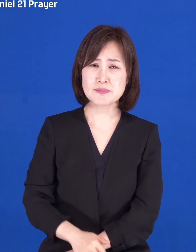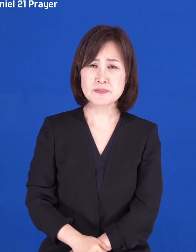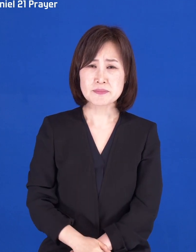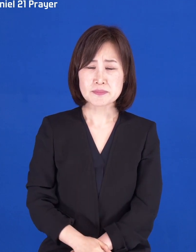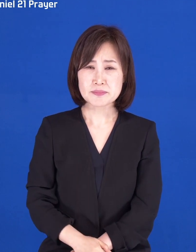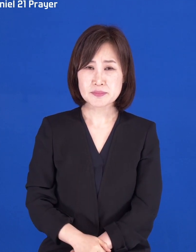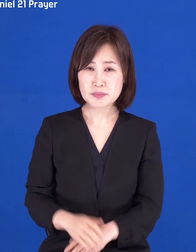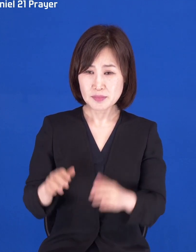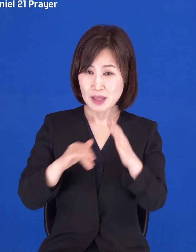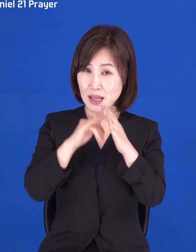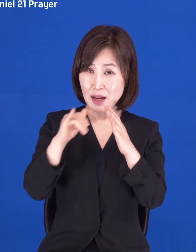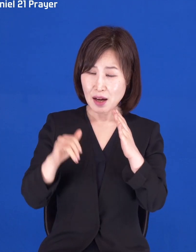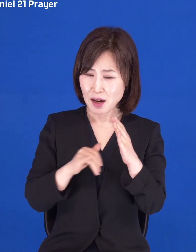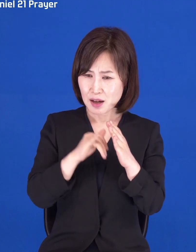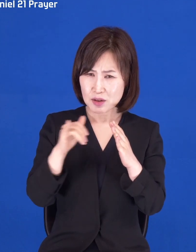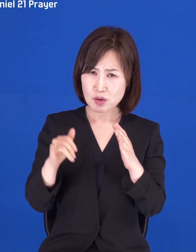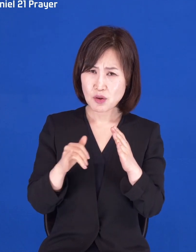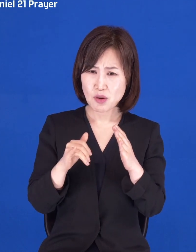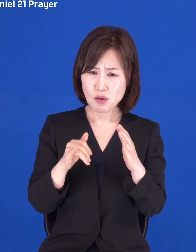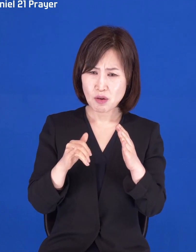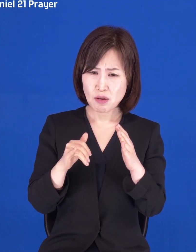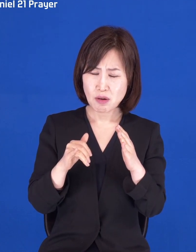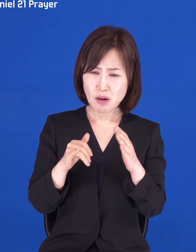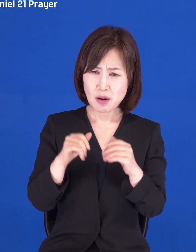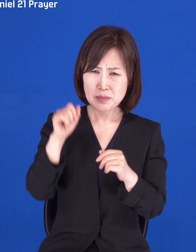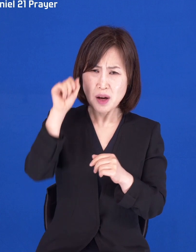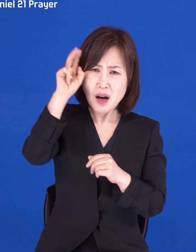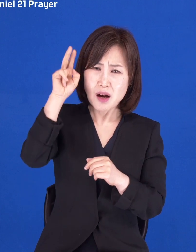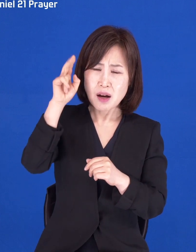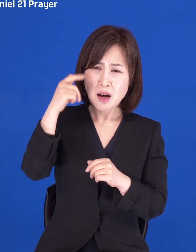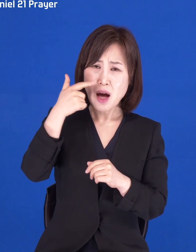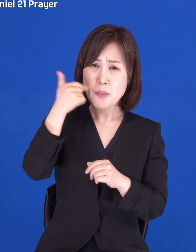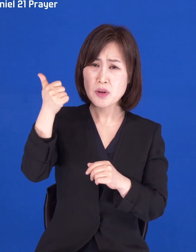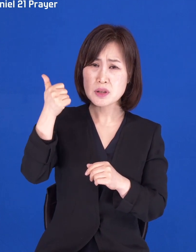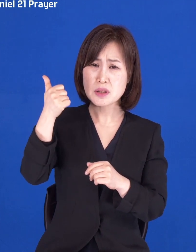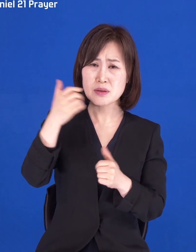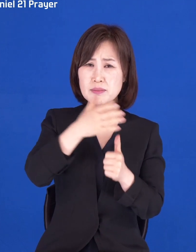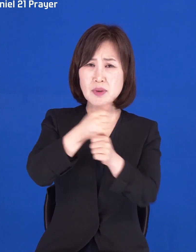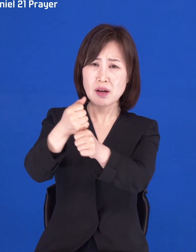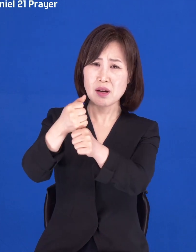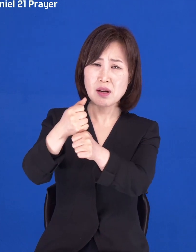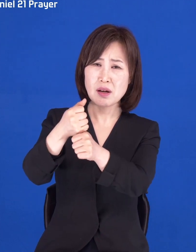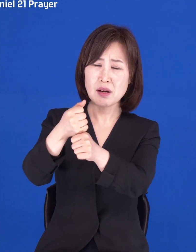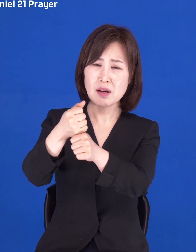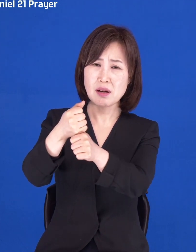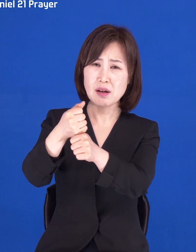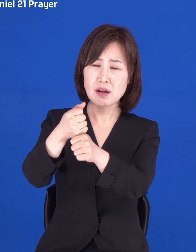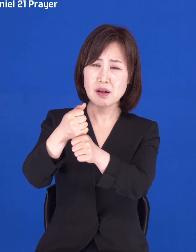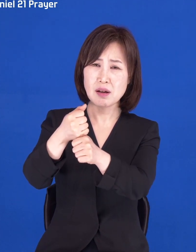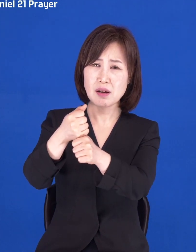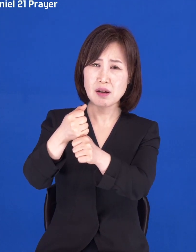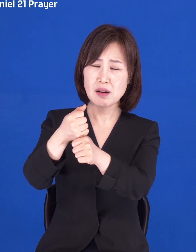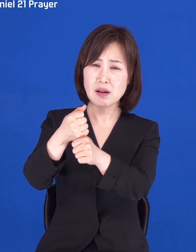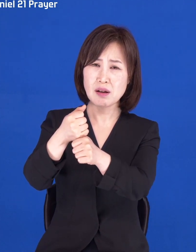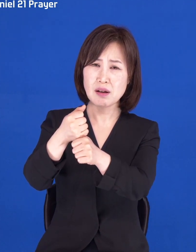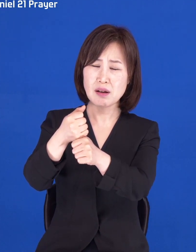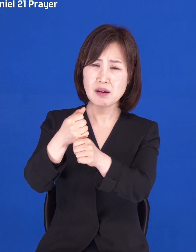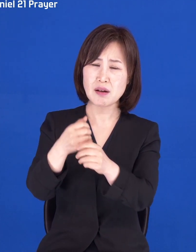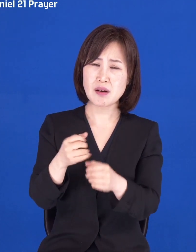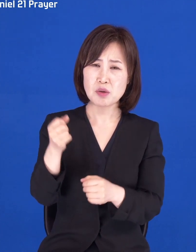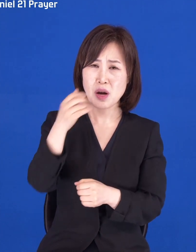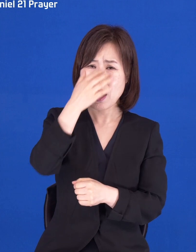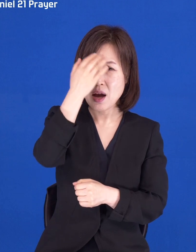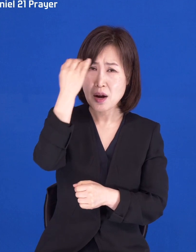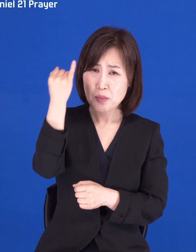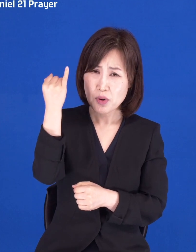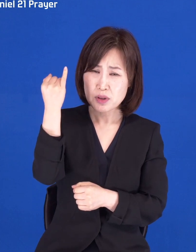우리 가정은 한순간에 아버지 끌려가시고 보호막 같았던